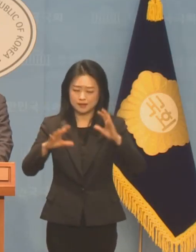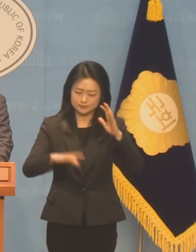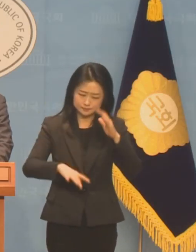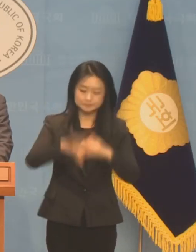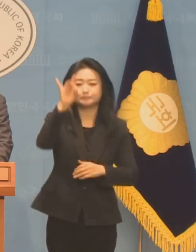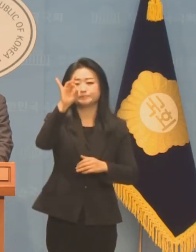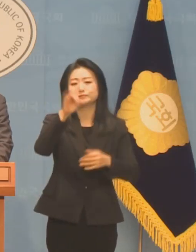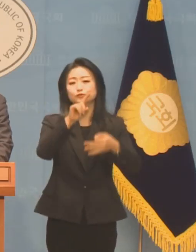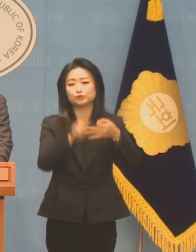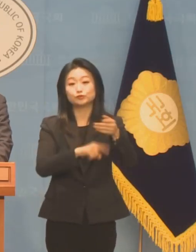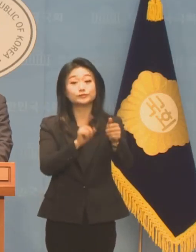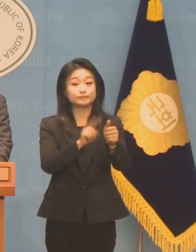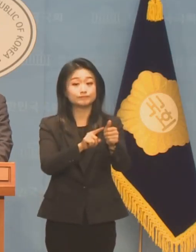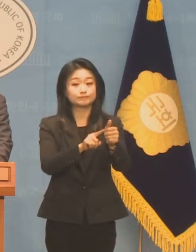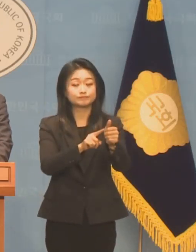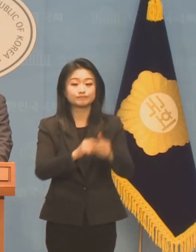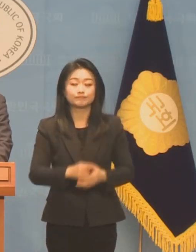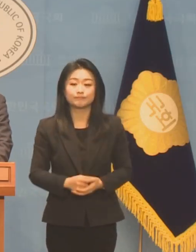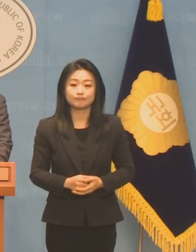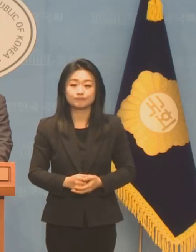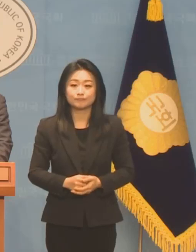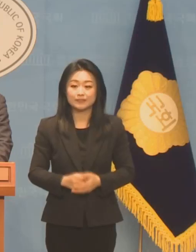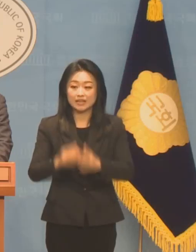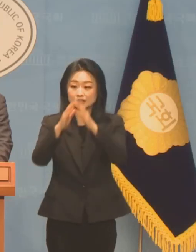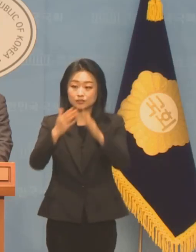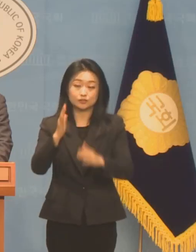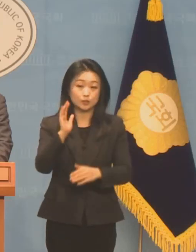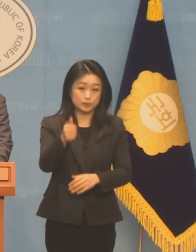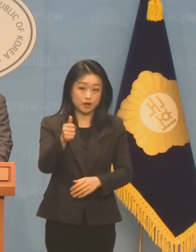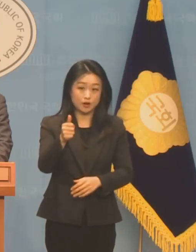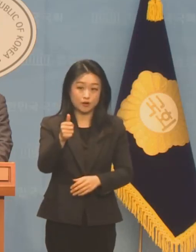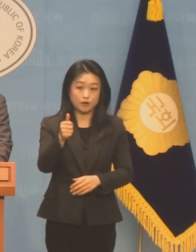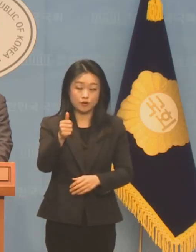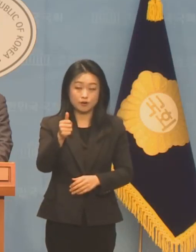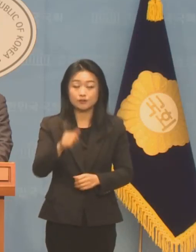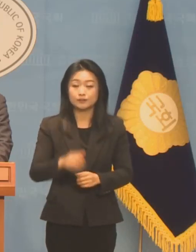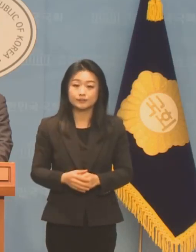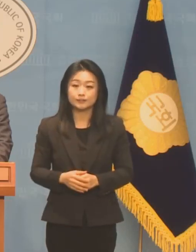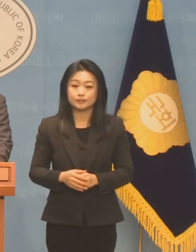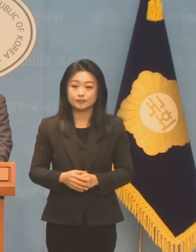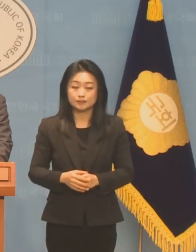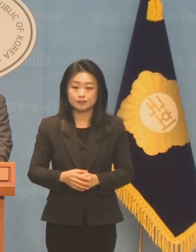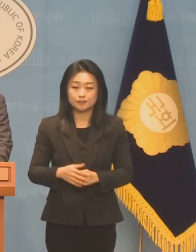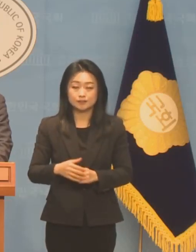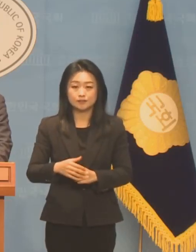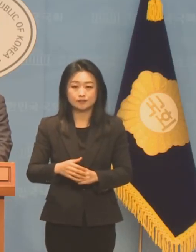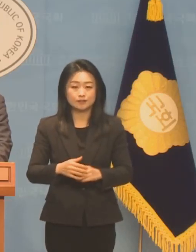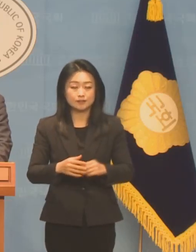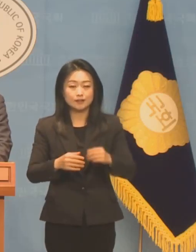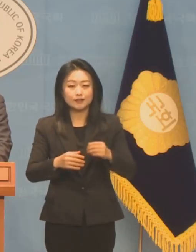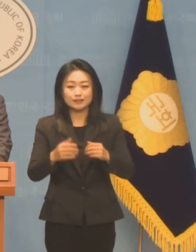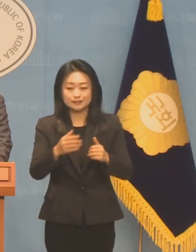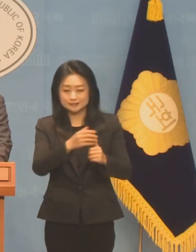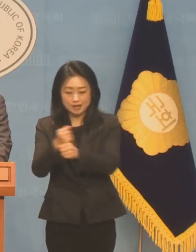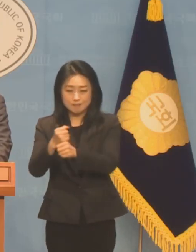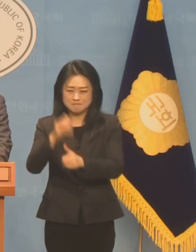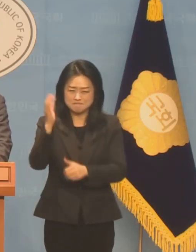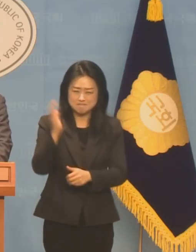없습니다. 살인마 전두환조차도 무력 농성을 하면서 저항하지는